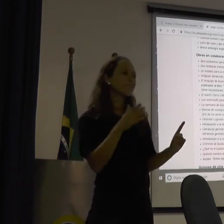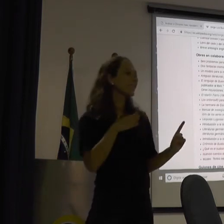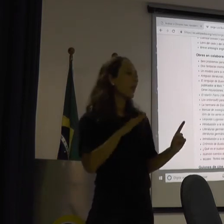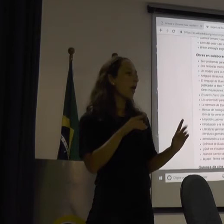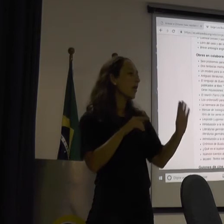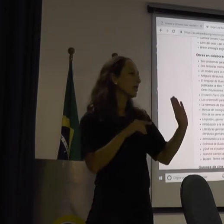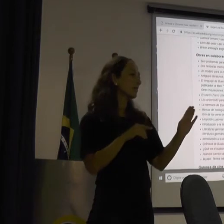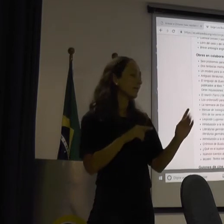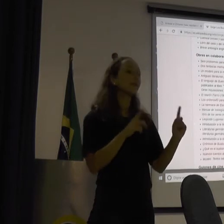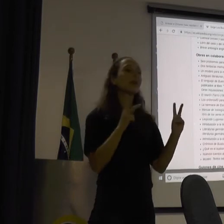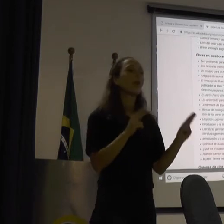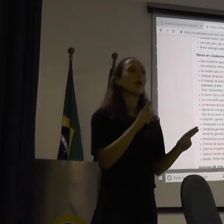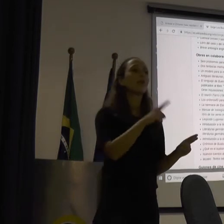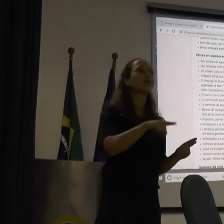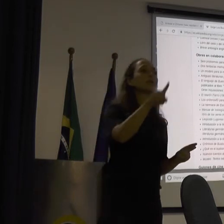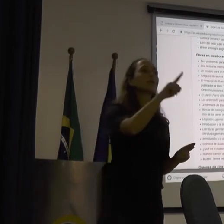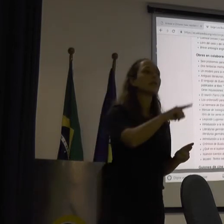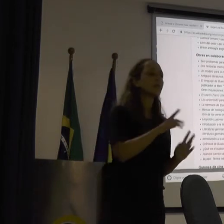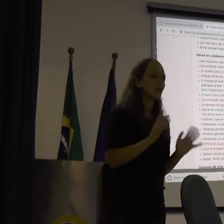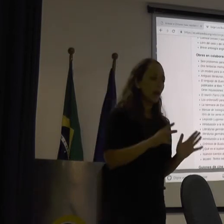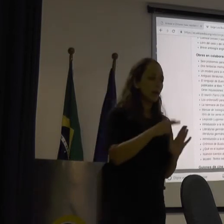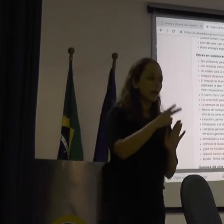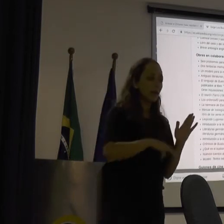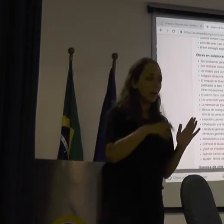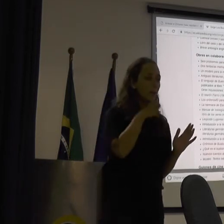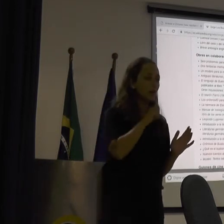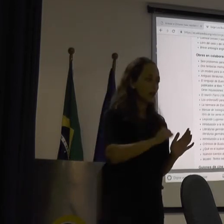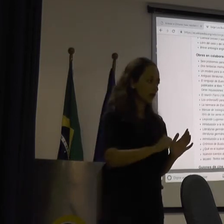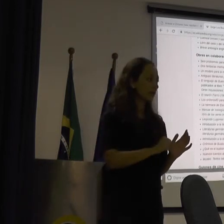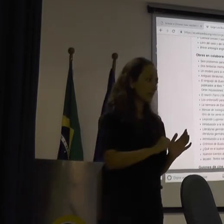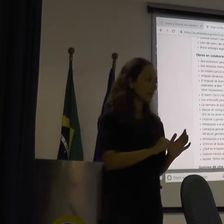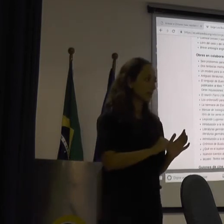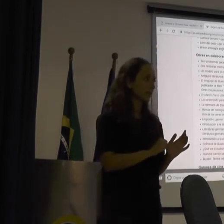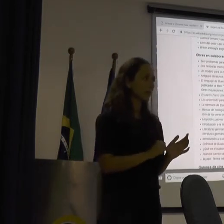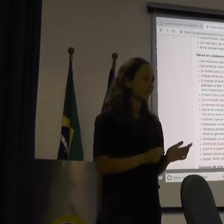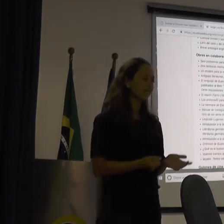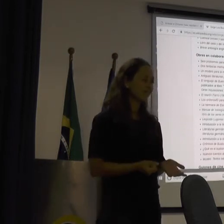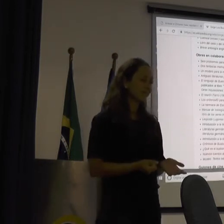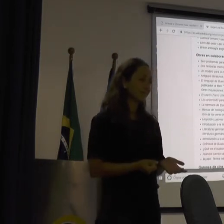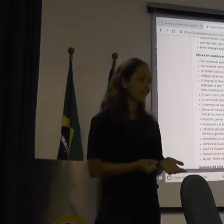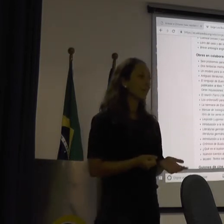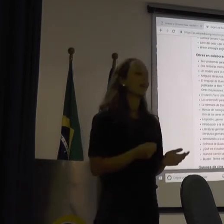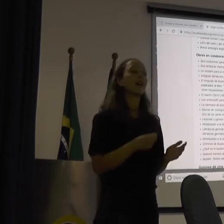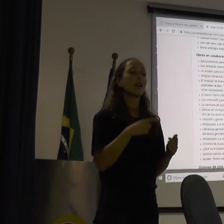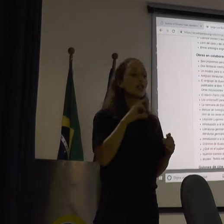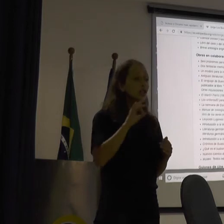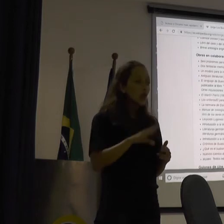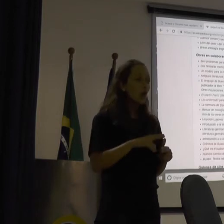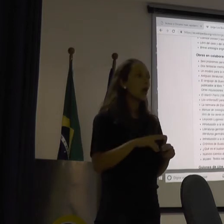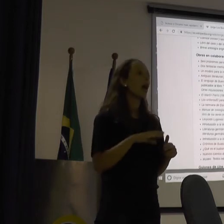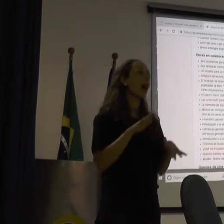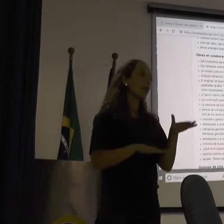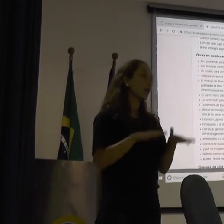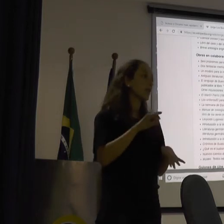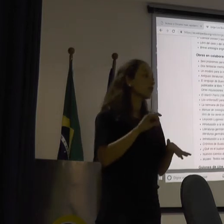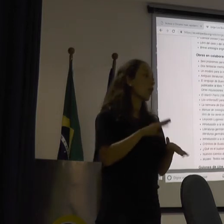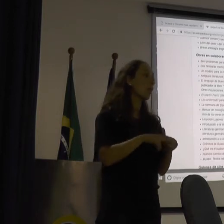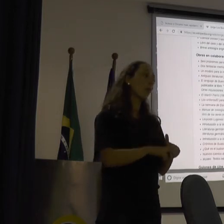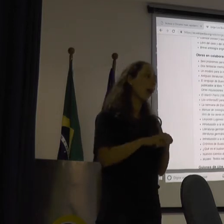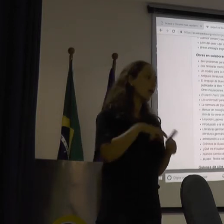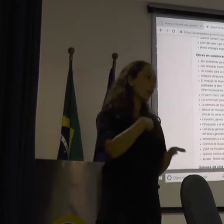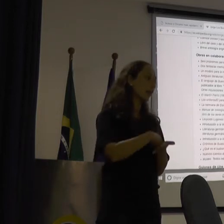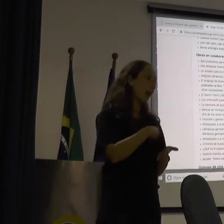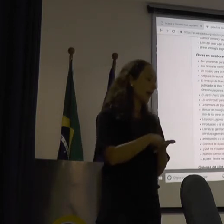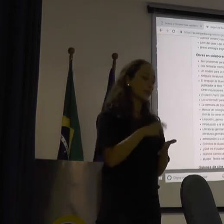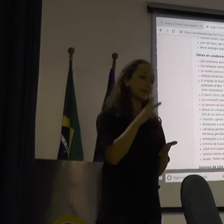também acontece isso, né? Quem é que lê Machado de Assis no Brasil? A gente lê porque... você leu Machado de Assis? Lógico, leu. O que você leu? Dom Casmurro, lógico,